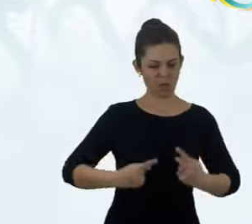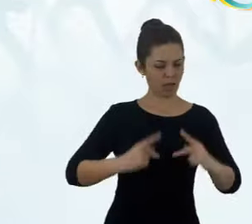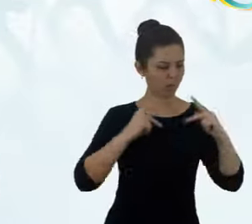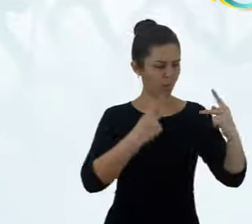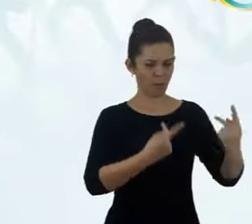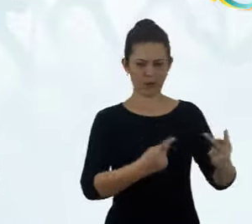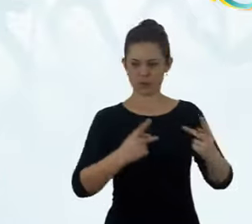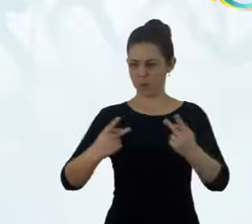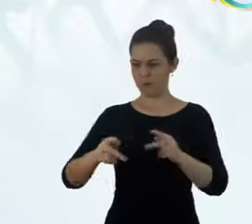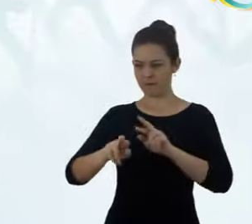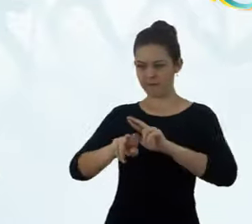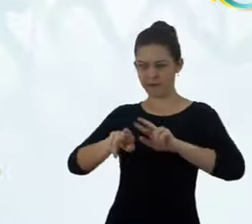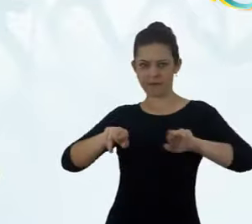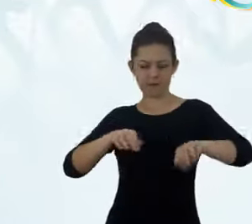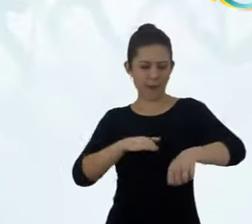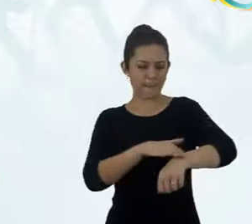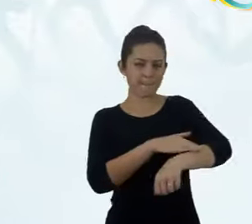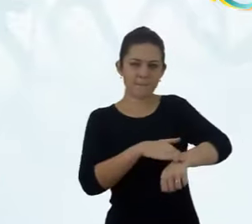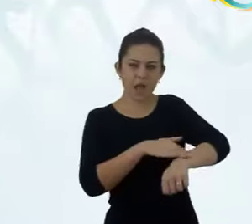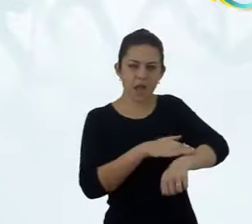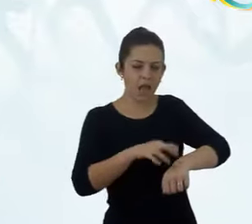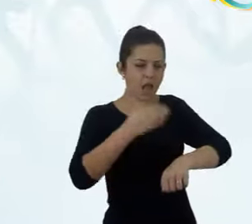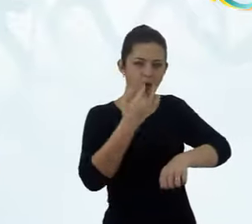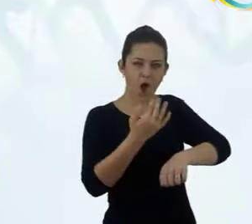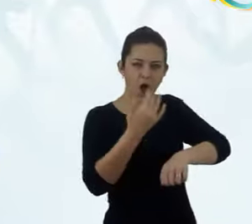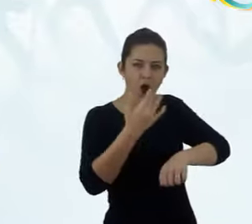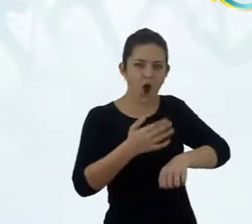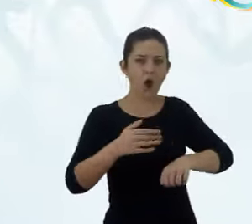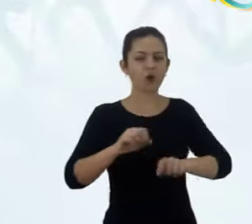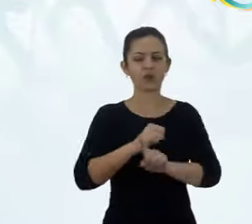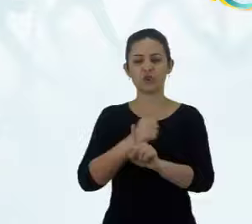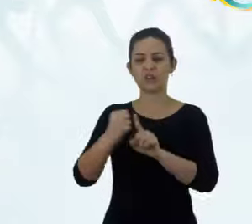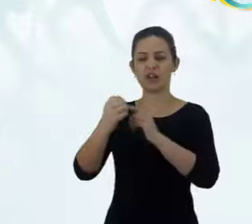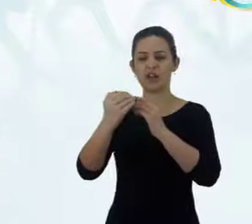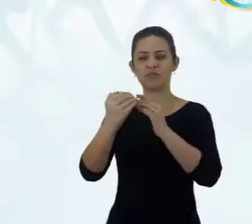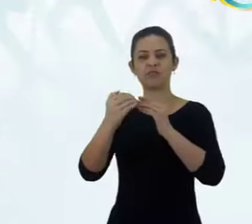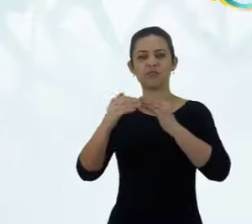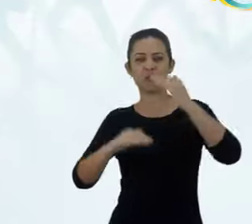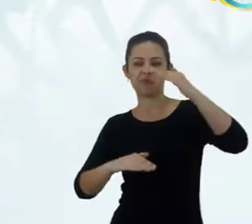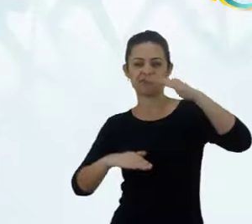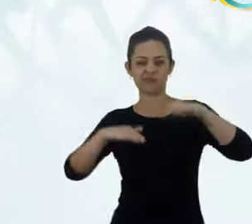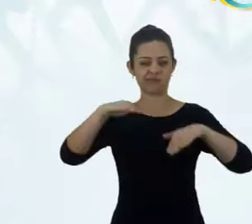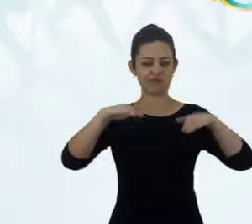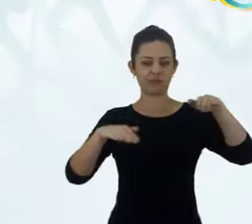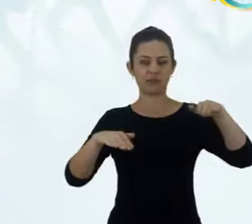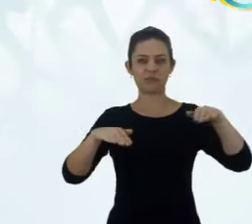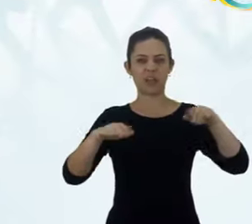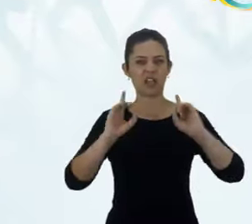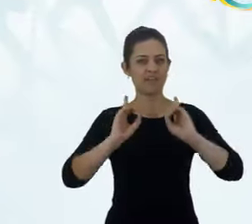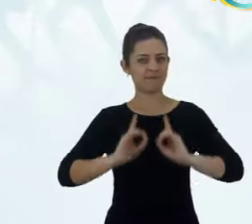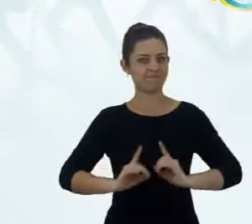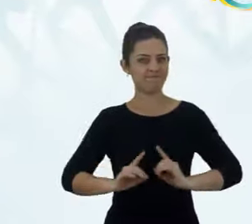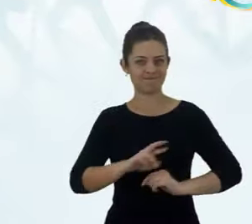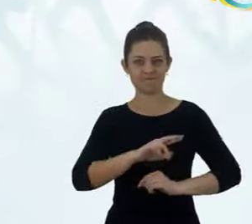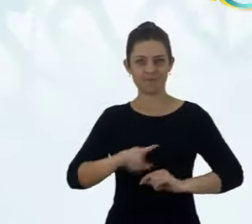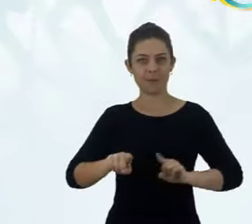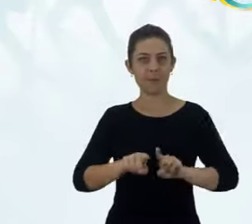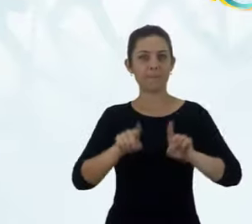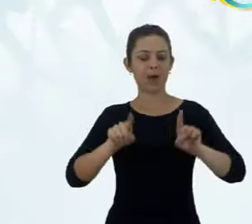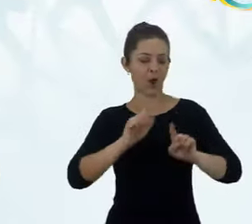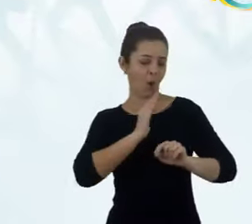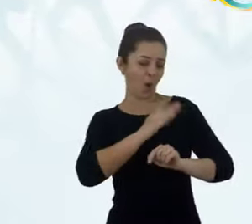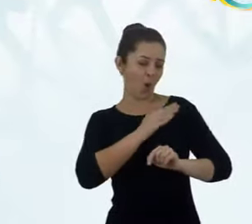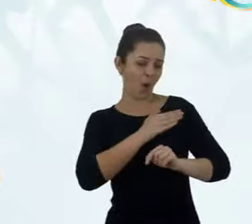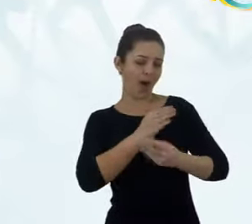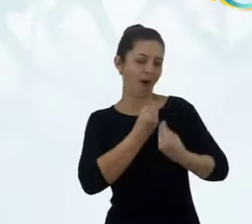ser humano do outro não é a cor da pele, não é a classe social e não é a deficiência, é